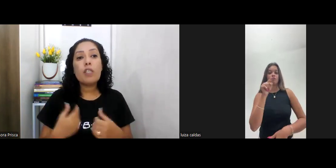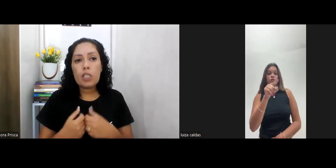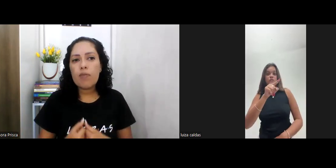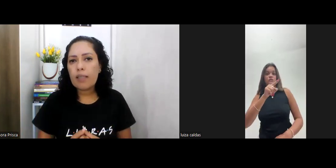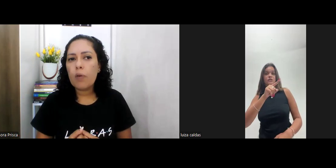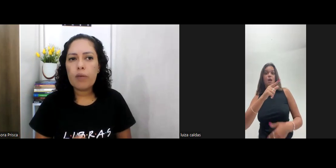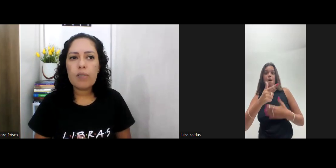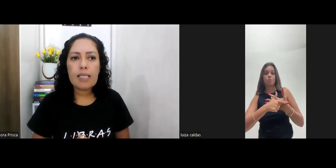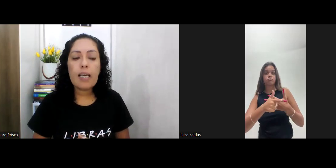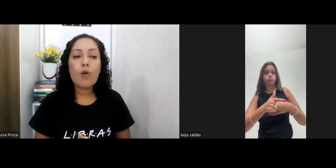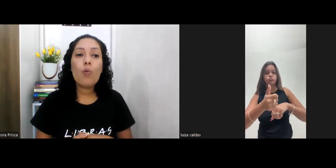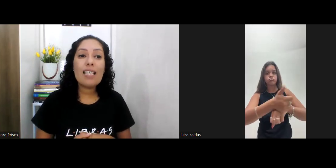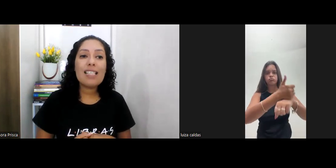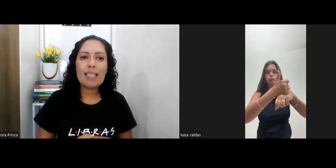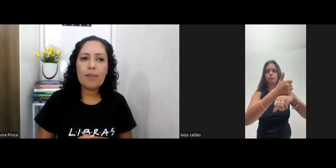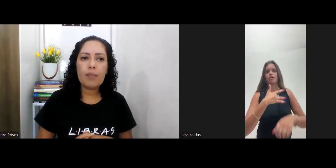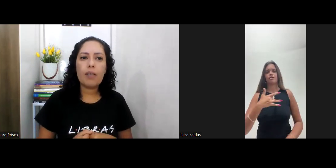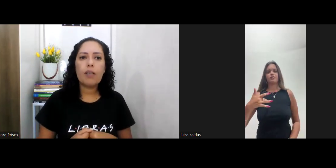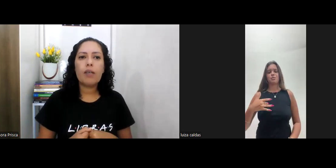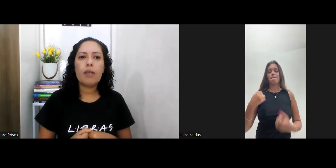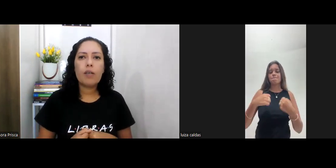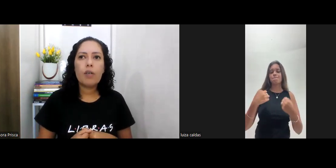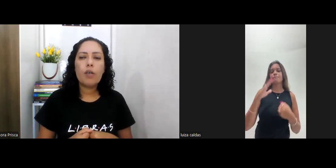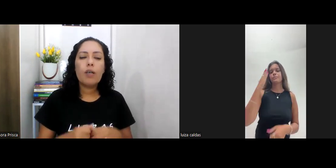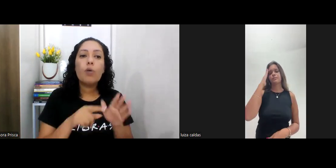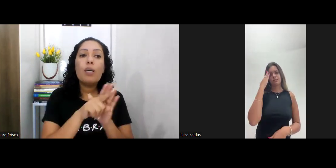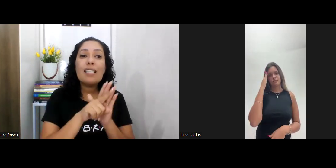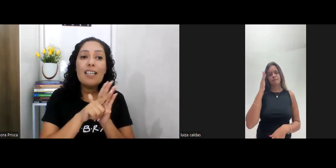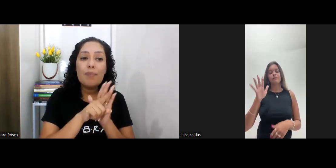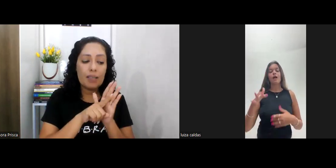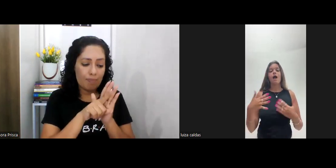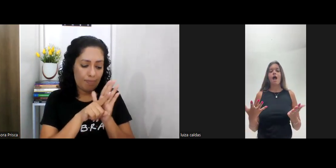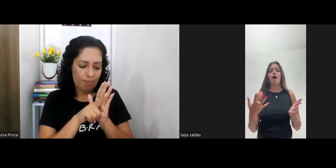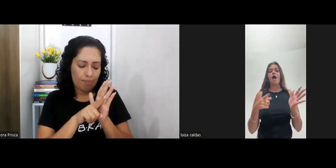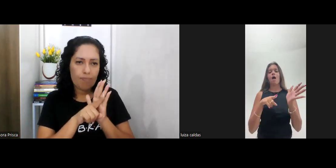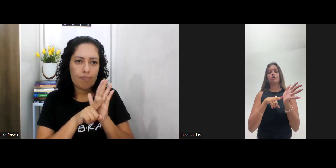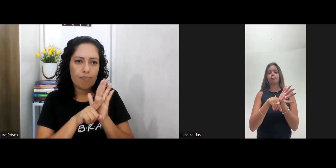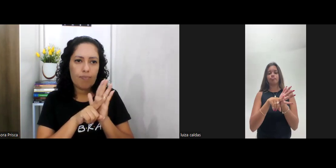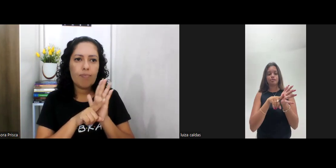Ah, eu vou prescrever então para você um exame. Um exame.